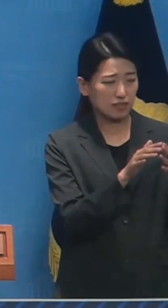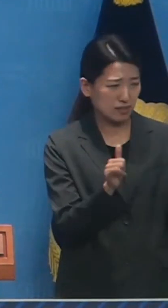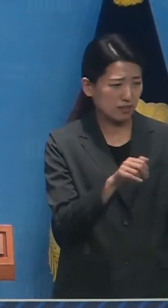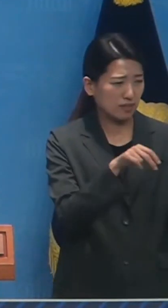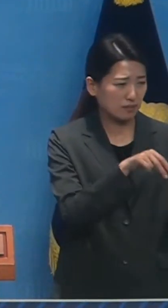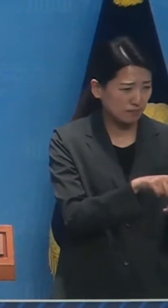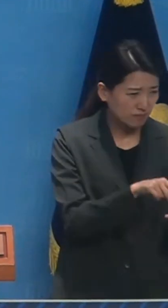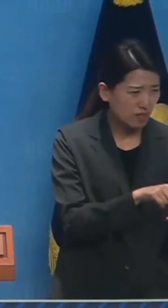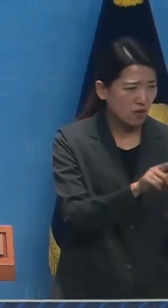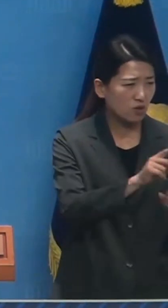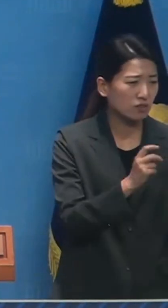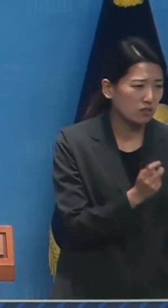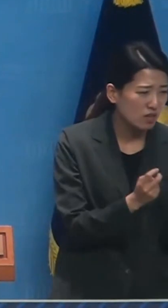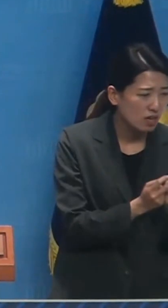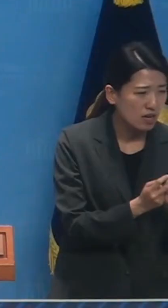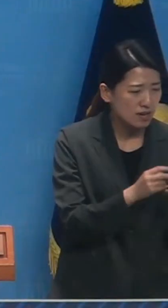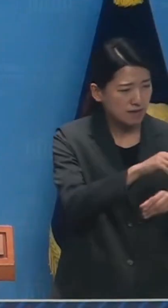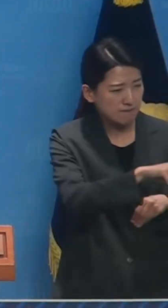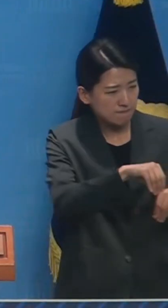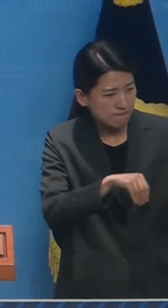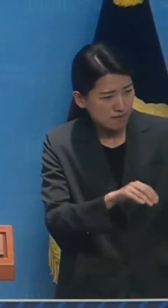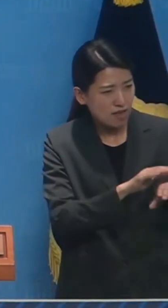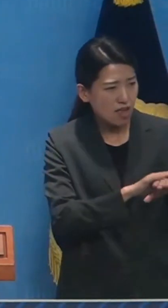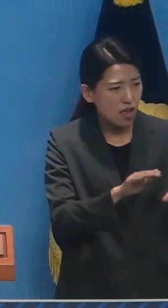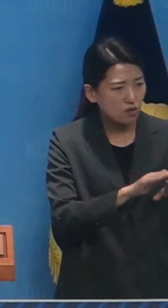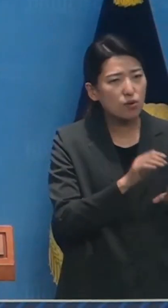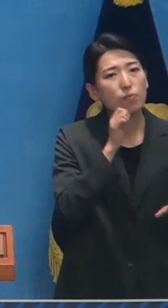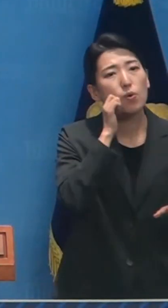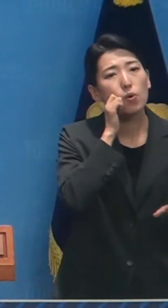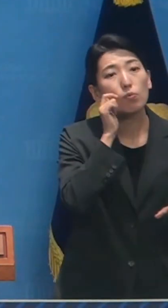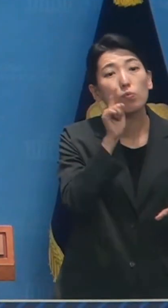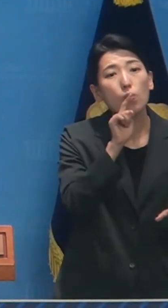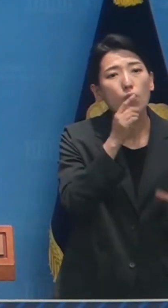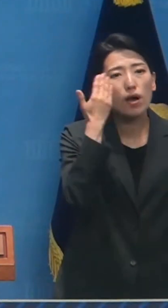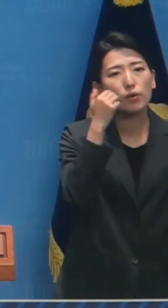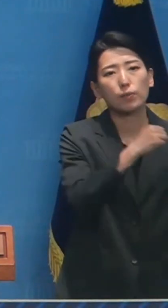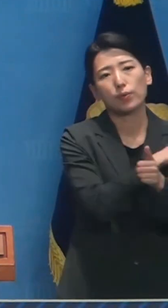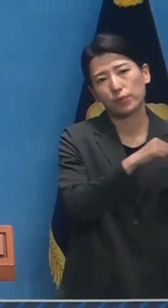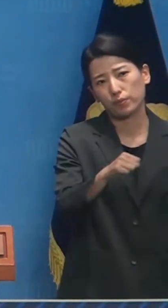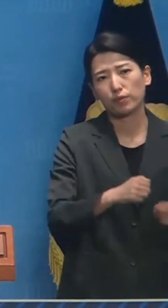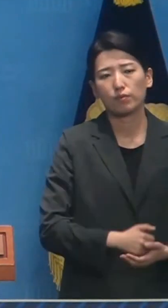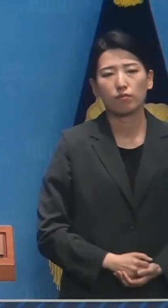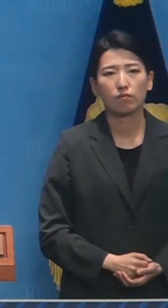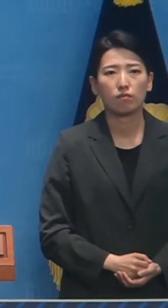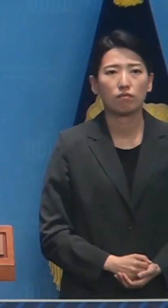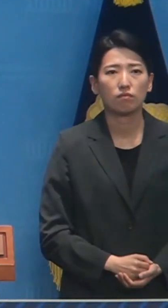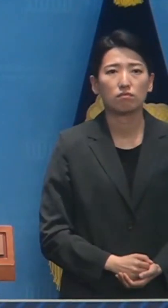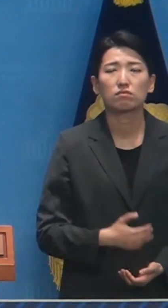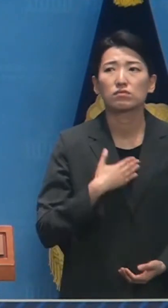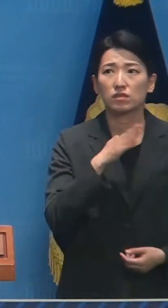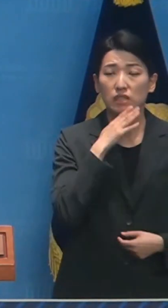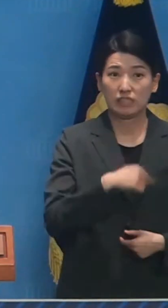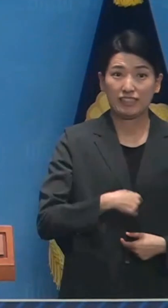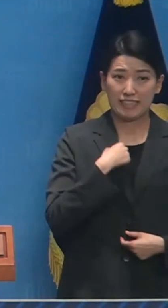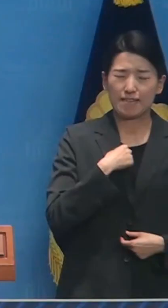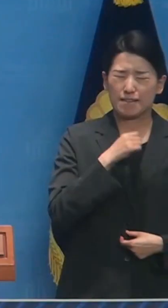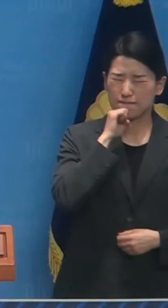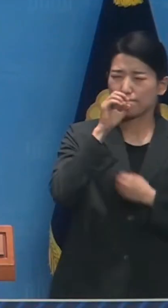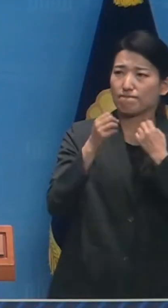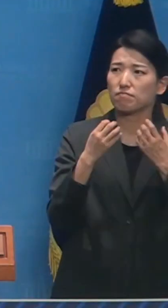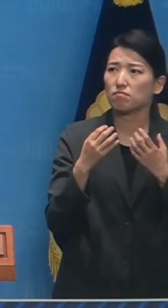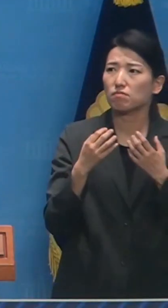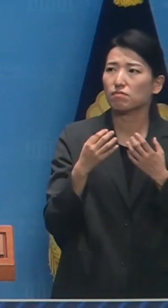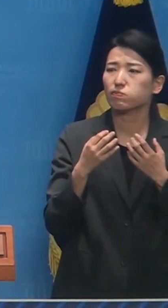근본적인 문제를 해결하지 못하고 있는 학교 폭력의 문제를 봅니다. 진실을 말하면 불편한 일들이